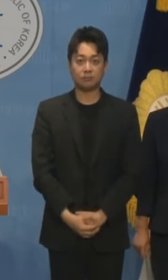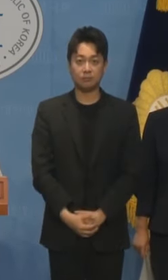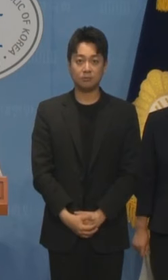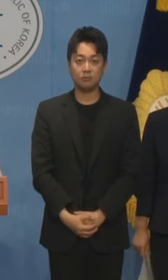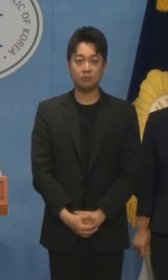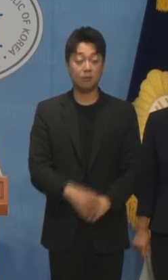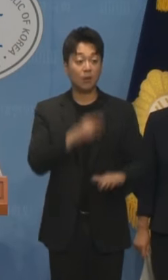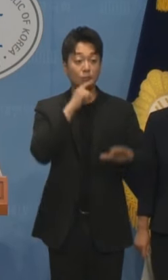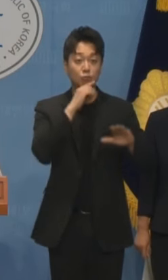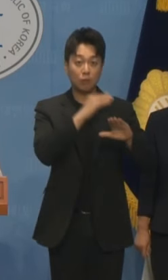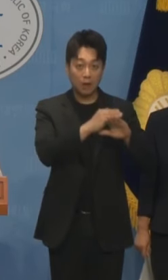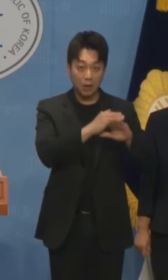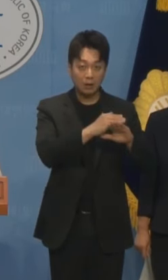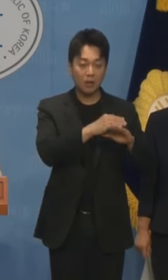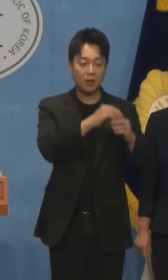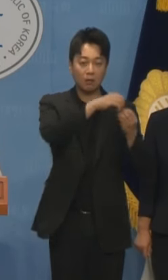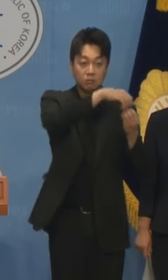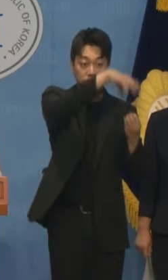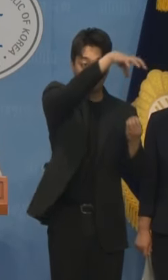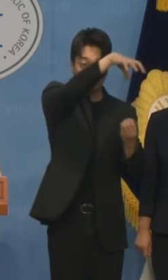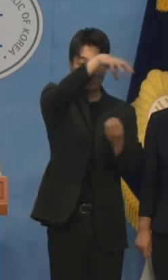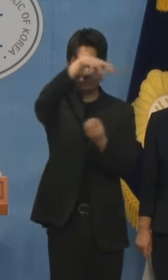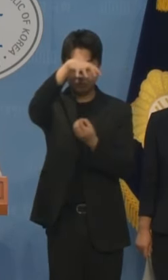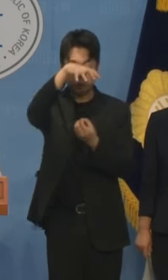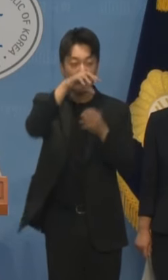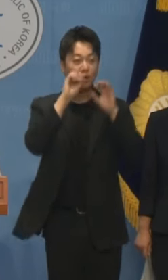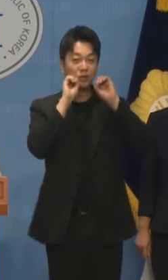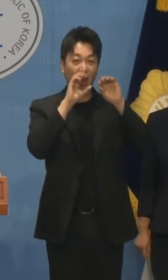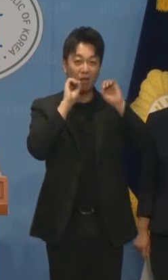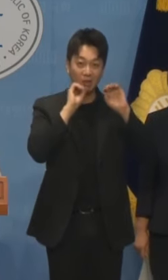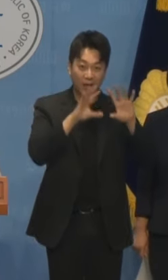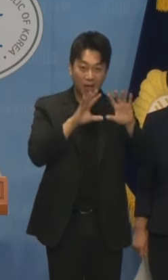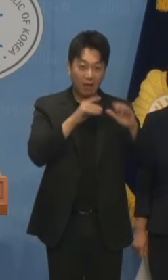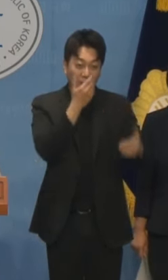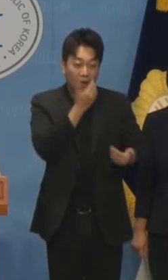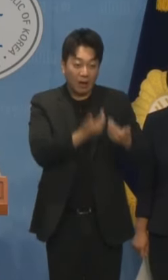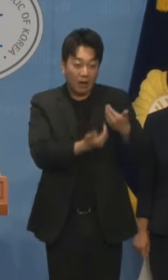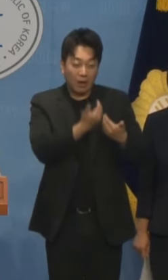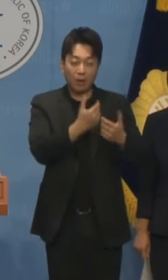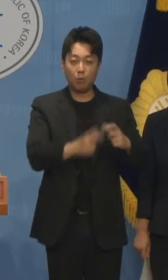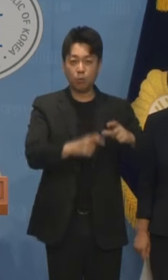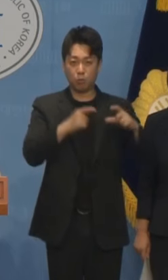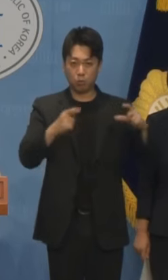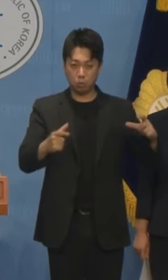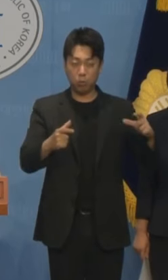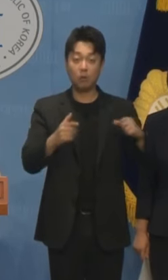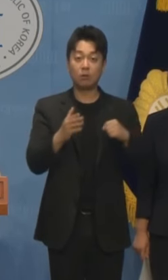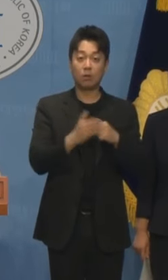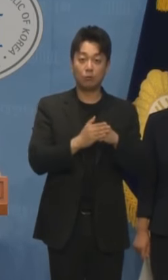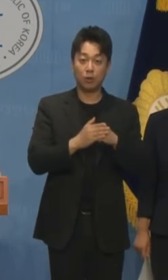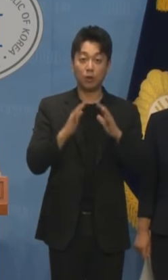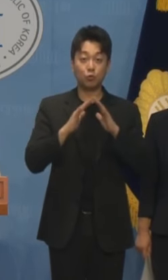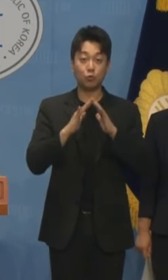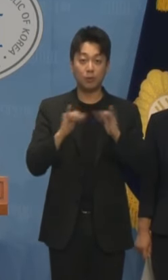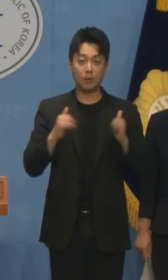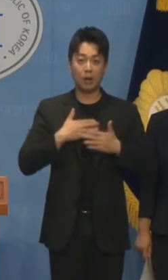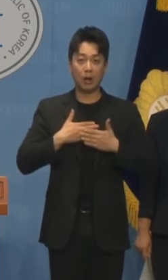전단 살포 대북 확성기 제계 등 긴장 고조와 충돌 위협 무료로 국민들은